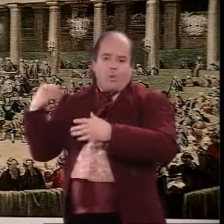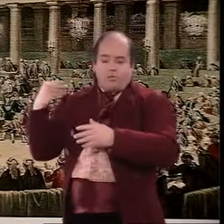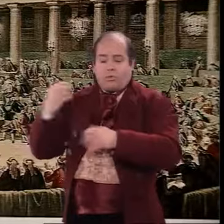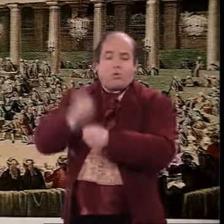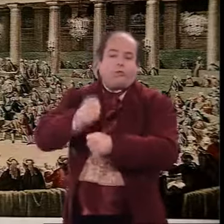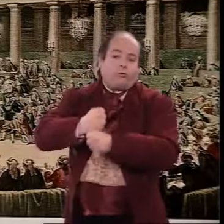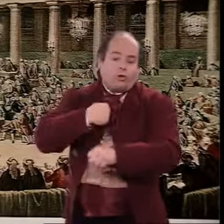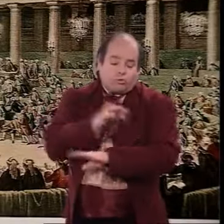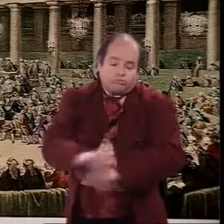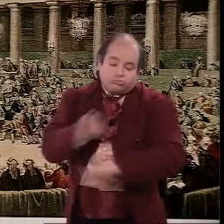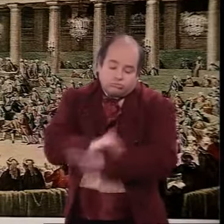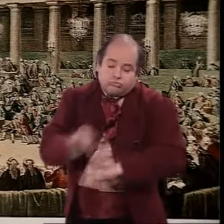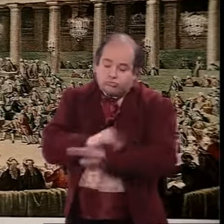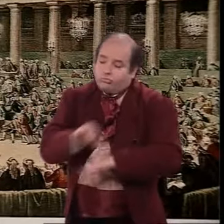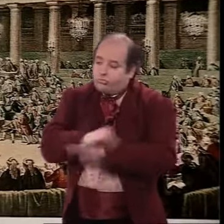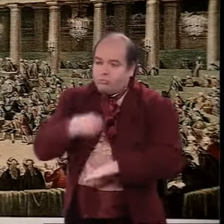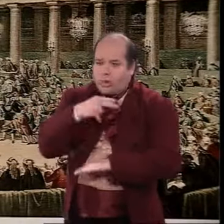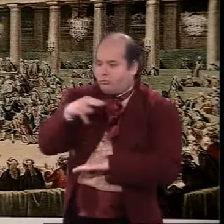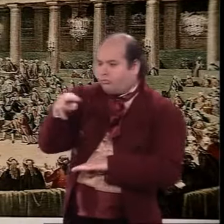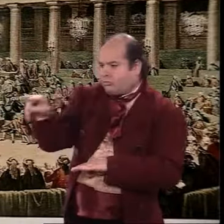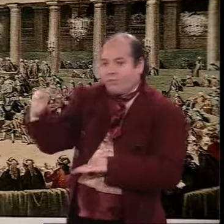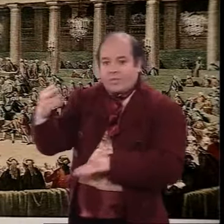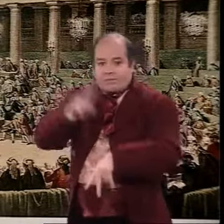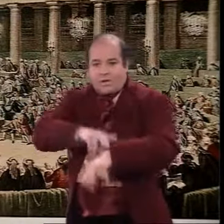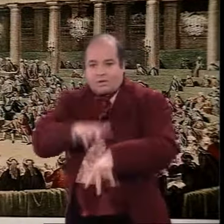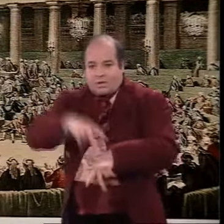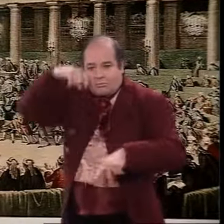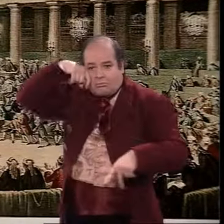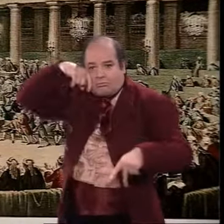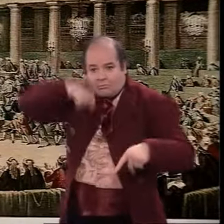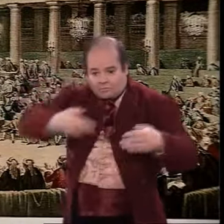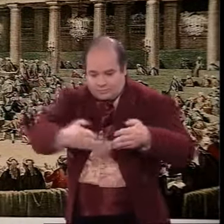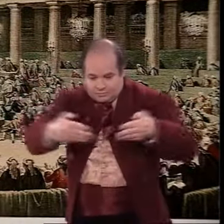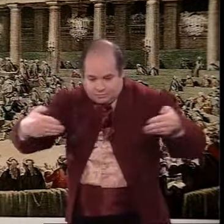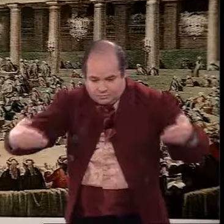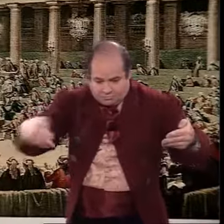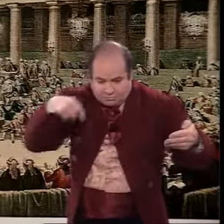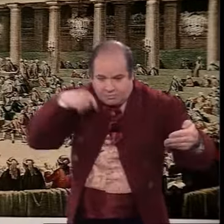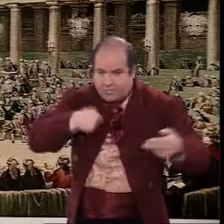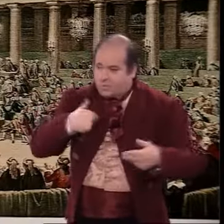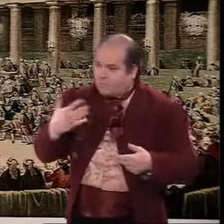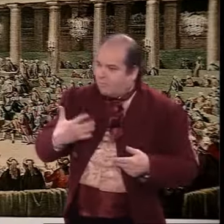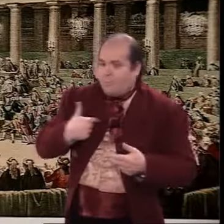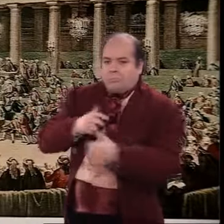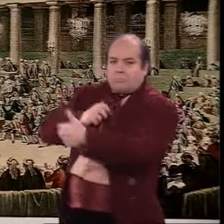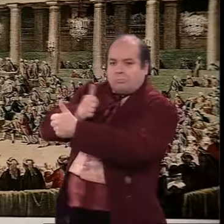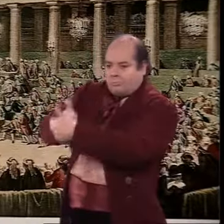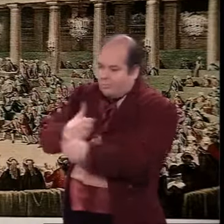de l'Église furent nationalisés, les privilèges furent abolis. En 10 ans de collaboration, je n'avais jamais vu pleurer Jean de